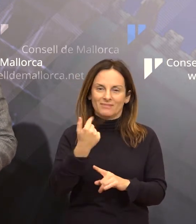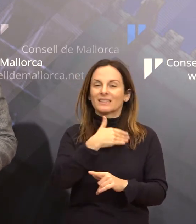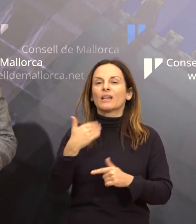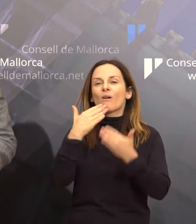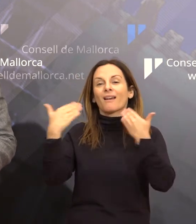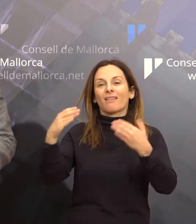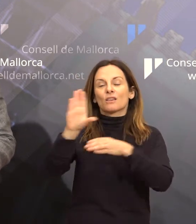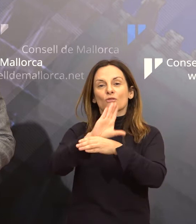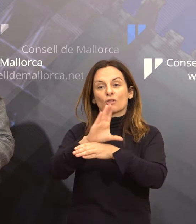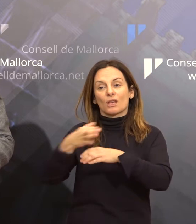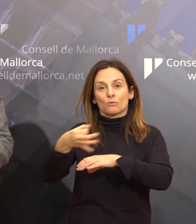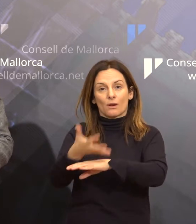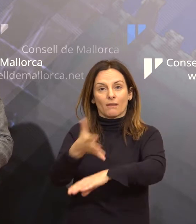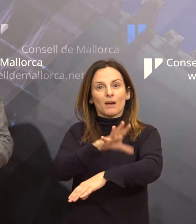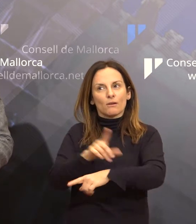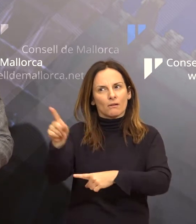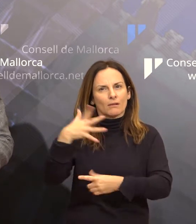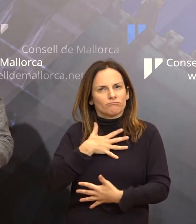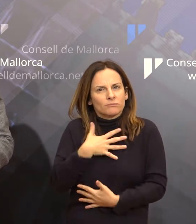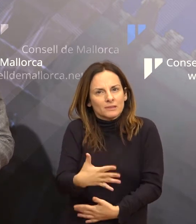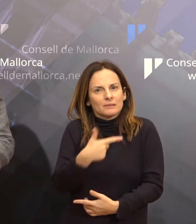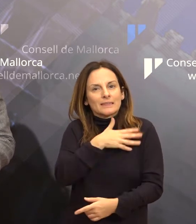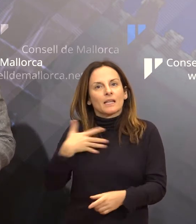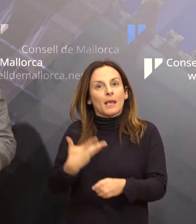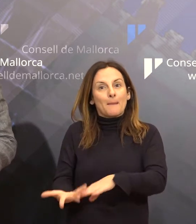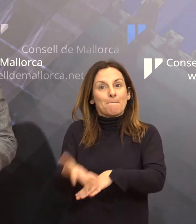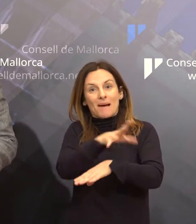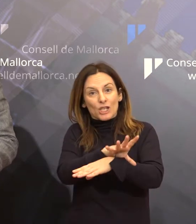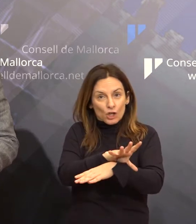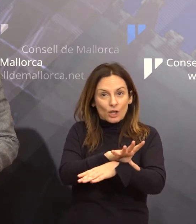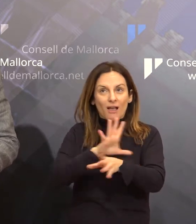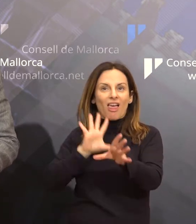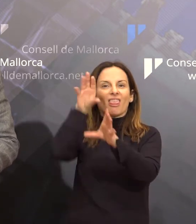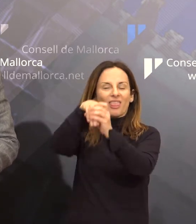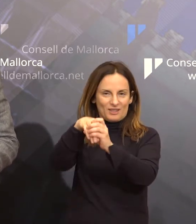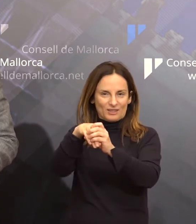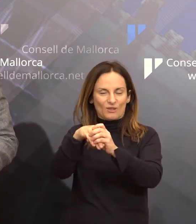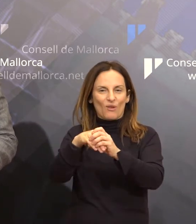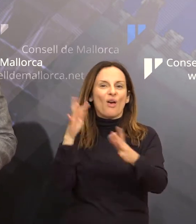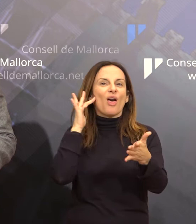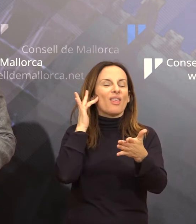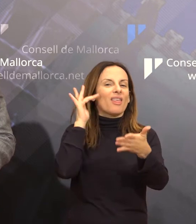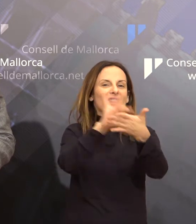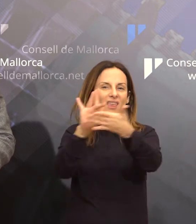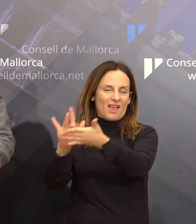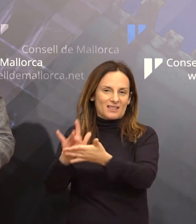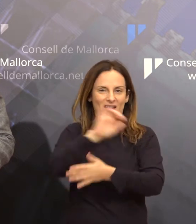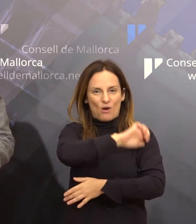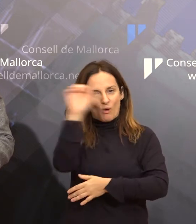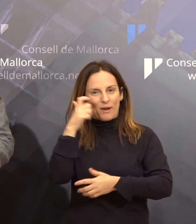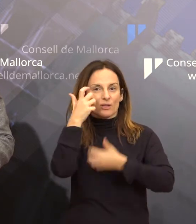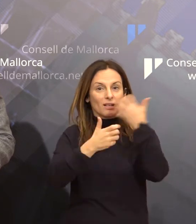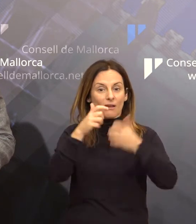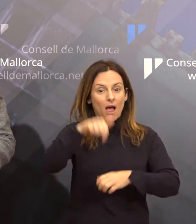mallorca su voluntad de incluir a la isla de mallorca en los días europeos de la artesanía en mallorca hay